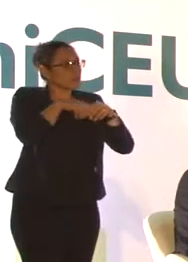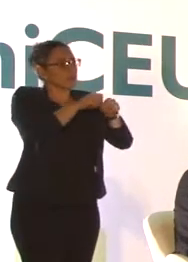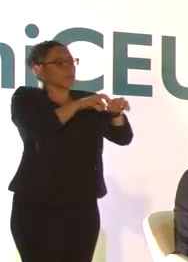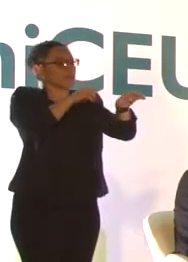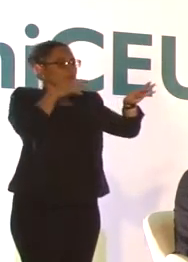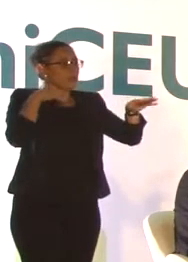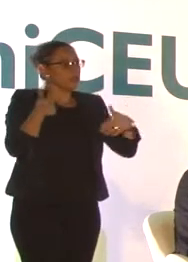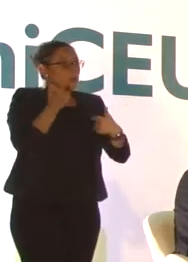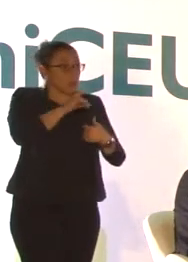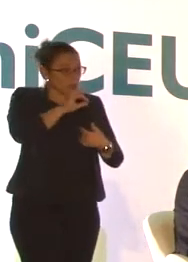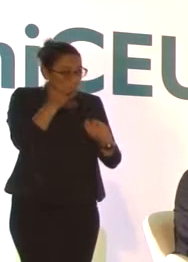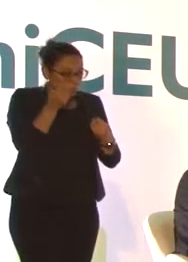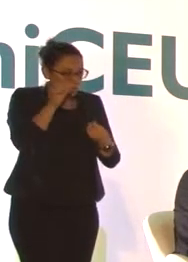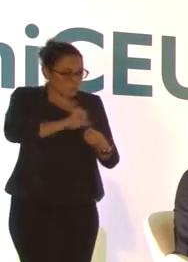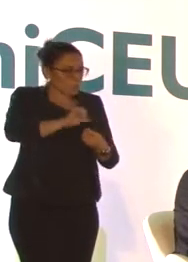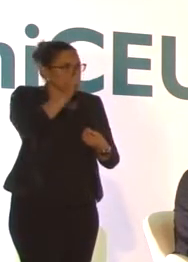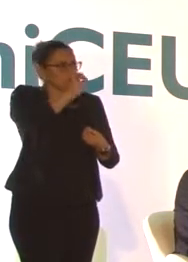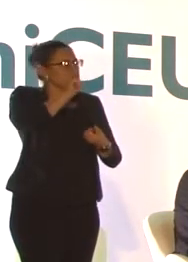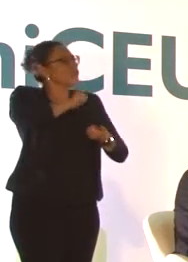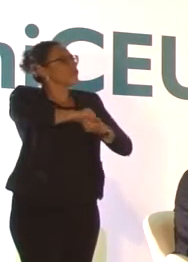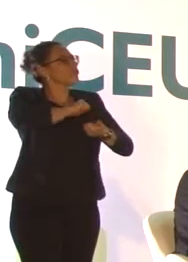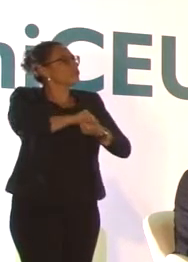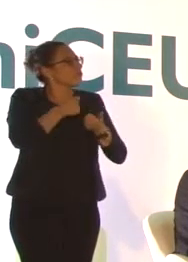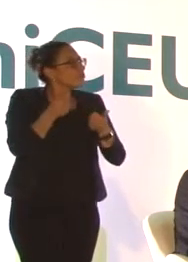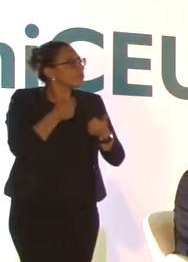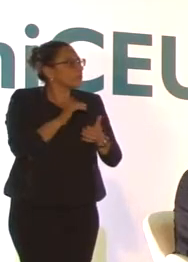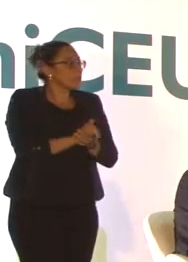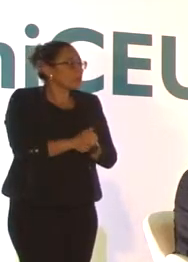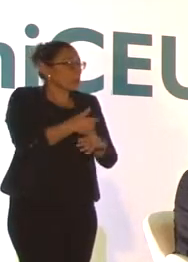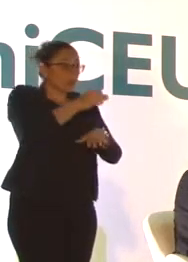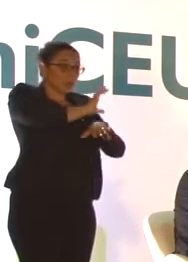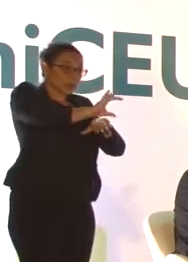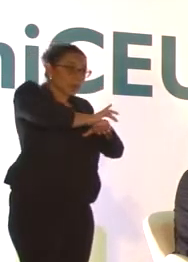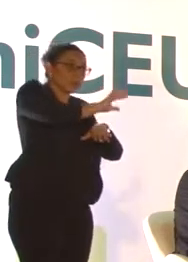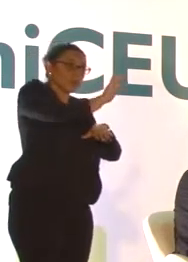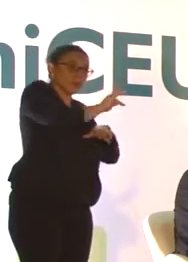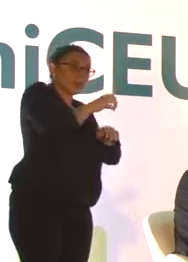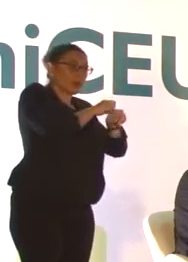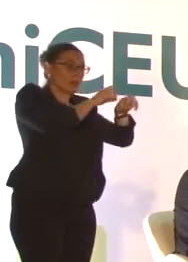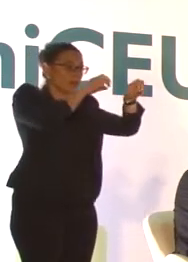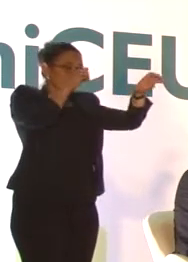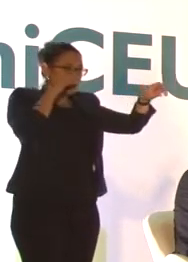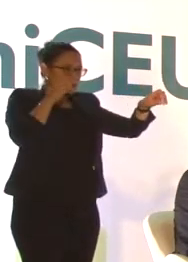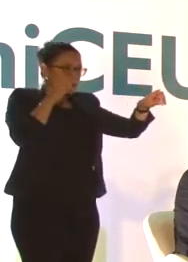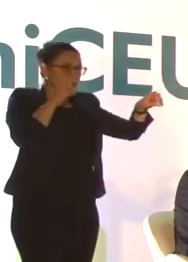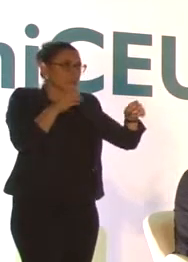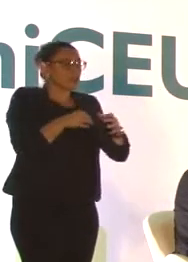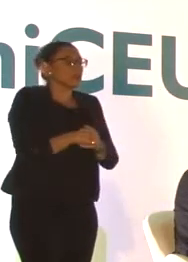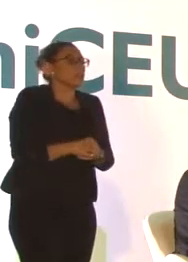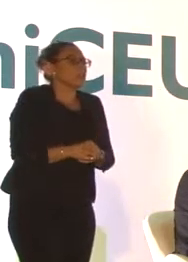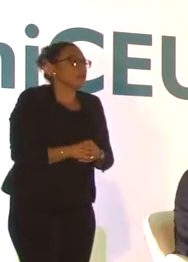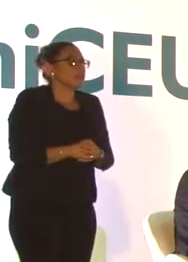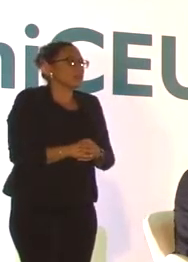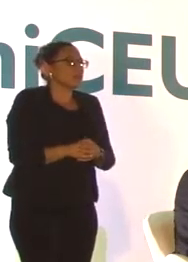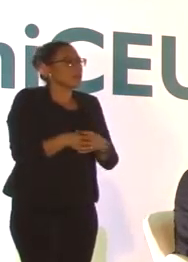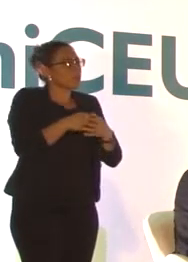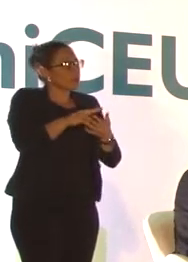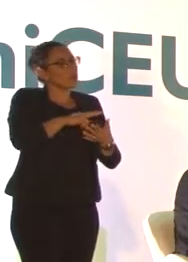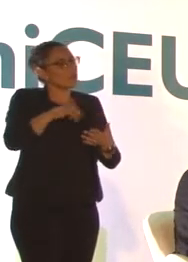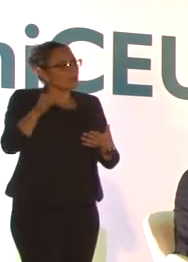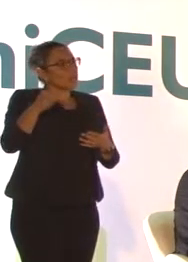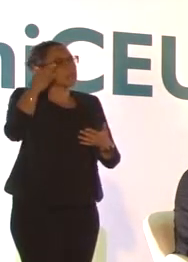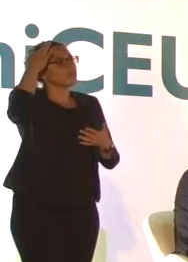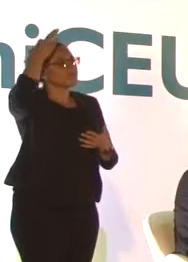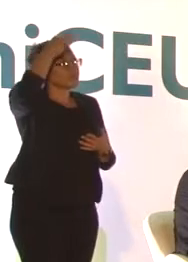qualidade oferecido pela universidade. Esses cursos à distância, certamente, serão o